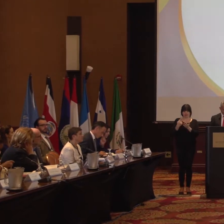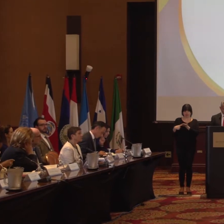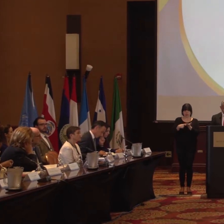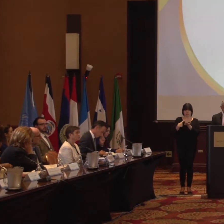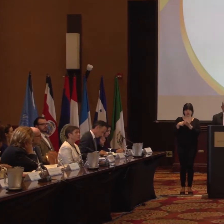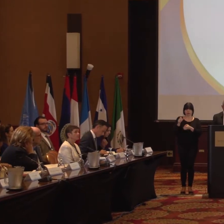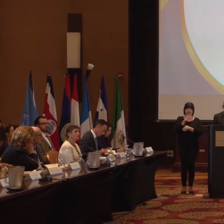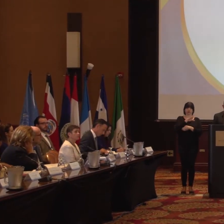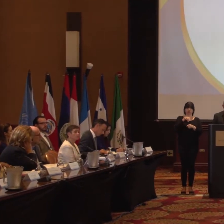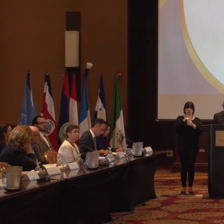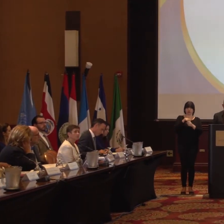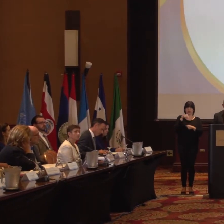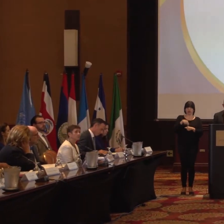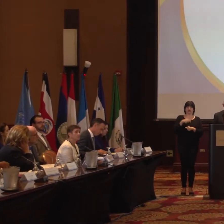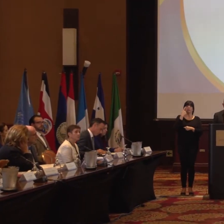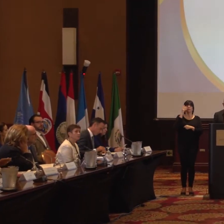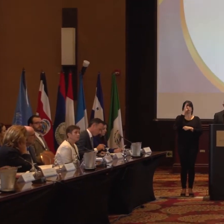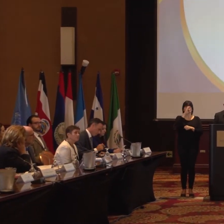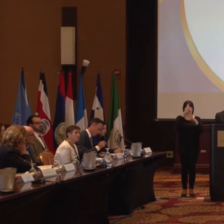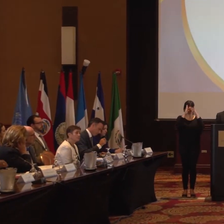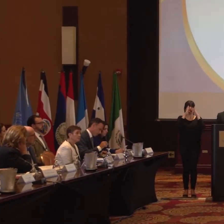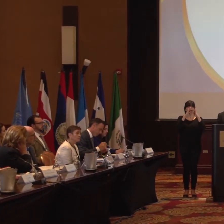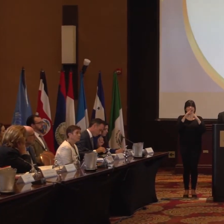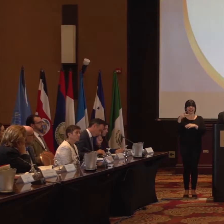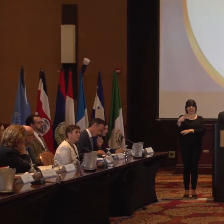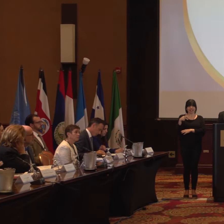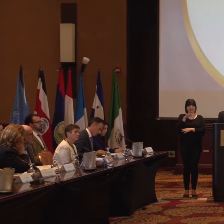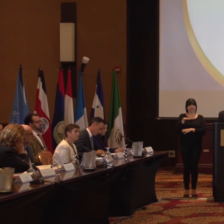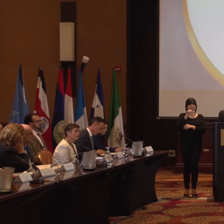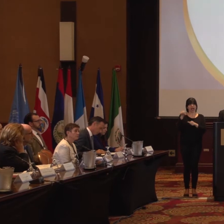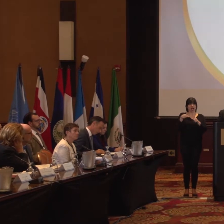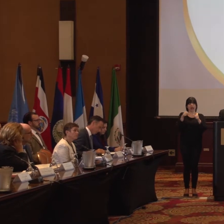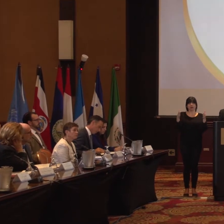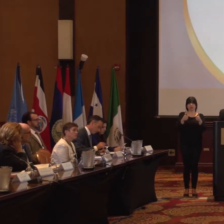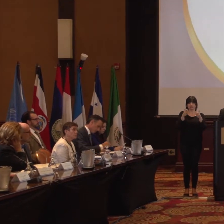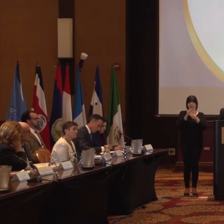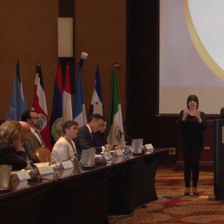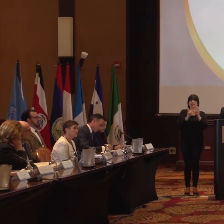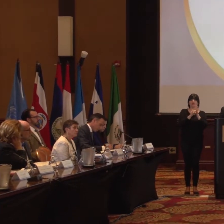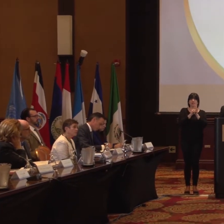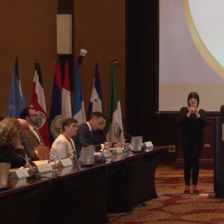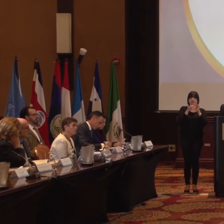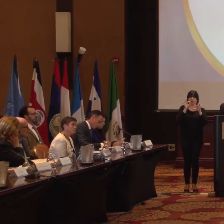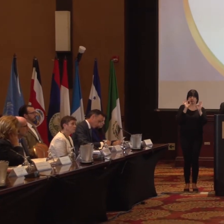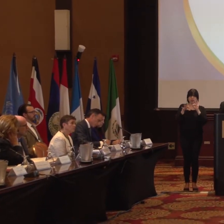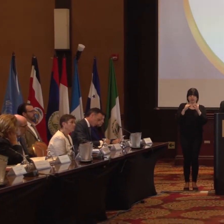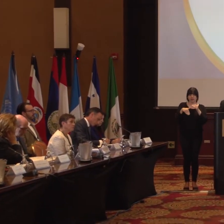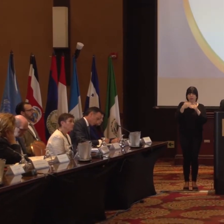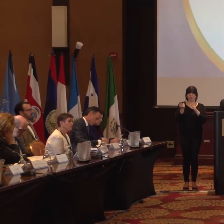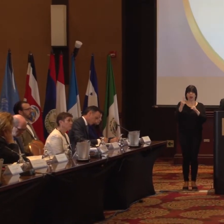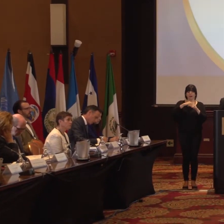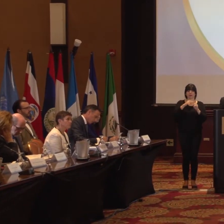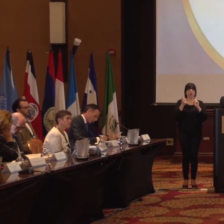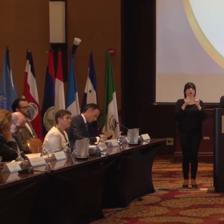actores involucrados en la atención de la crisis en la región promover la identificación conjunta y posterior aplicación de